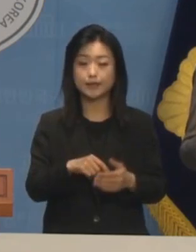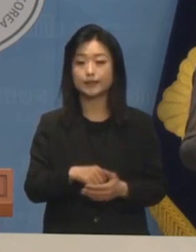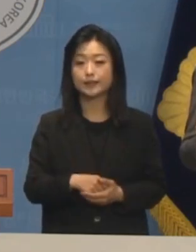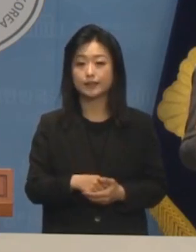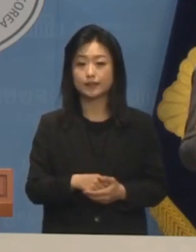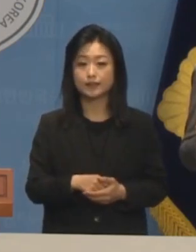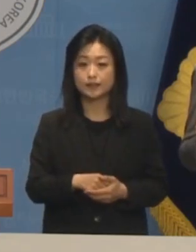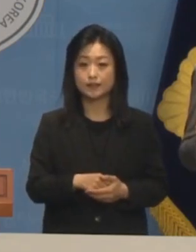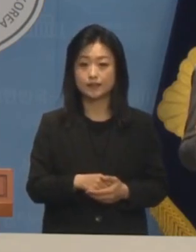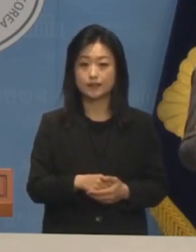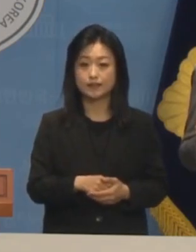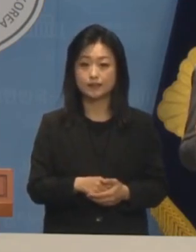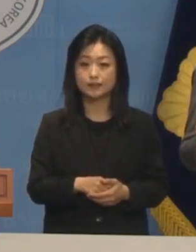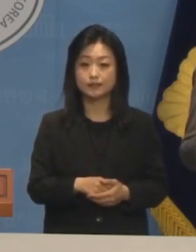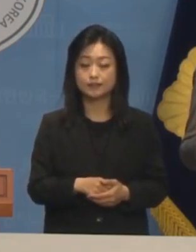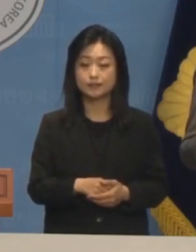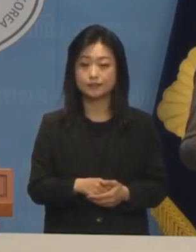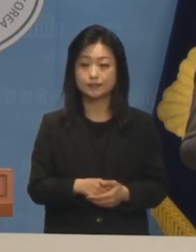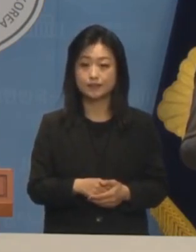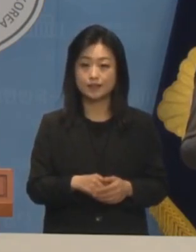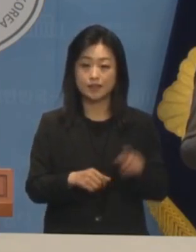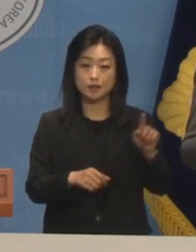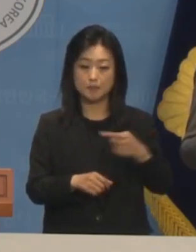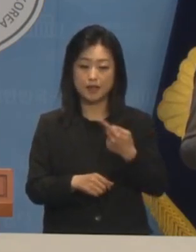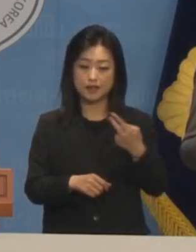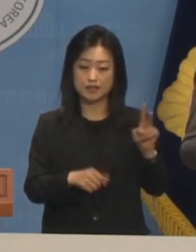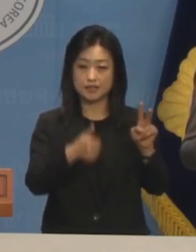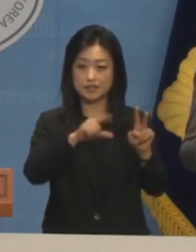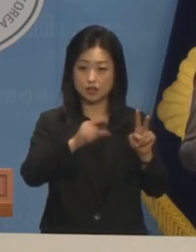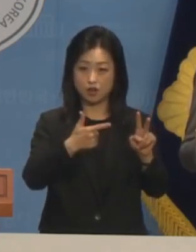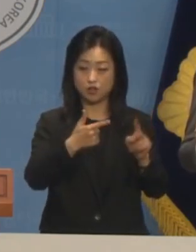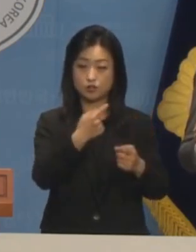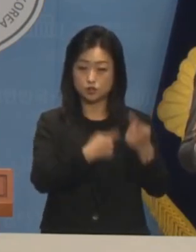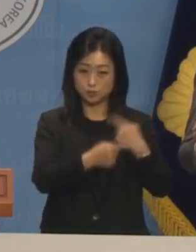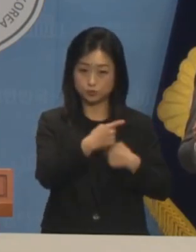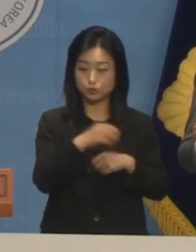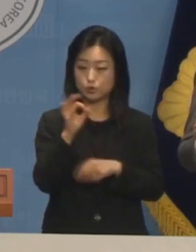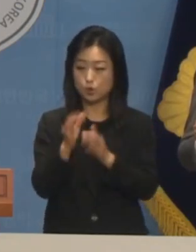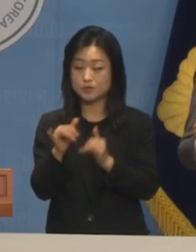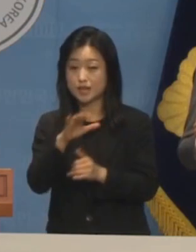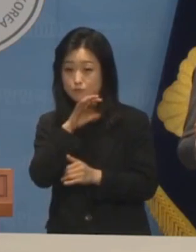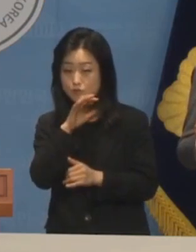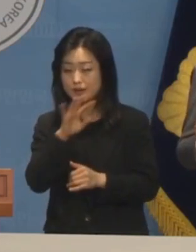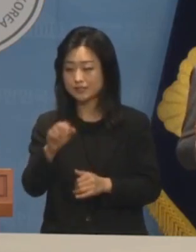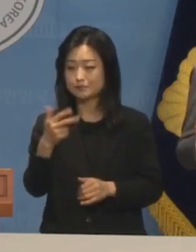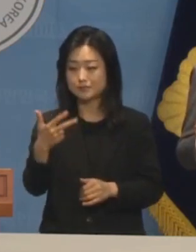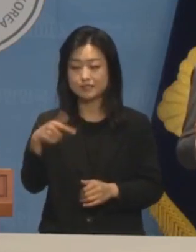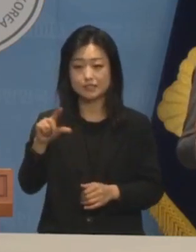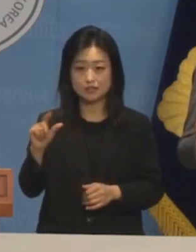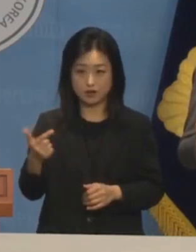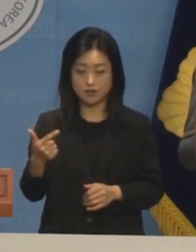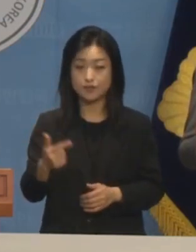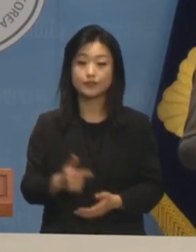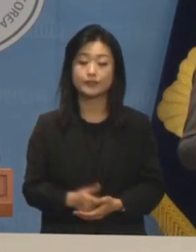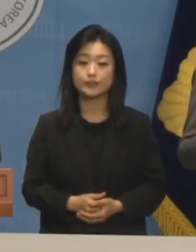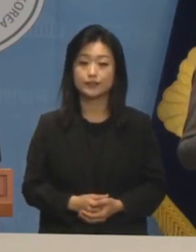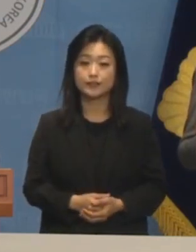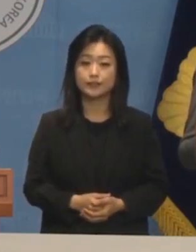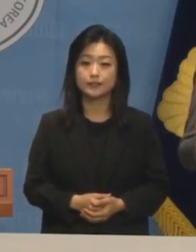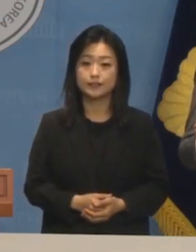말씀드린 이용 사업자 측면에서는 약 102건 정도가 접수되었고 소비자 불만으로는 47건 정도가